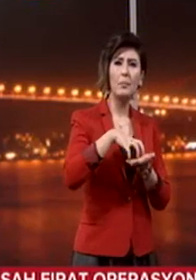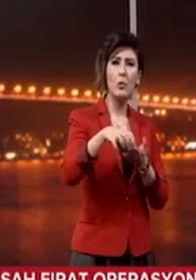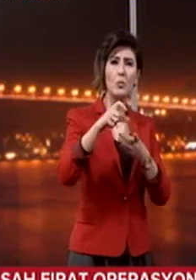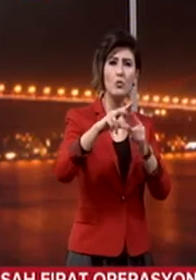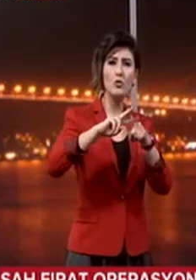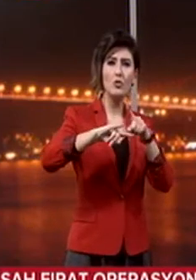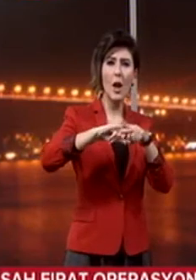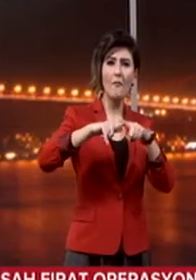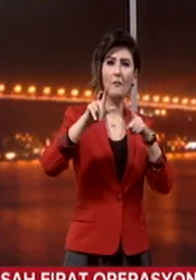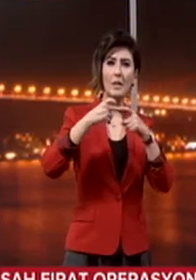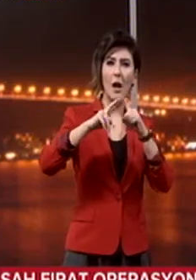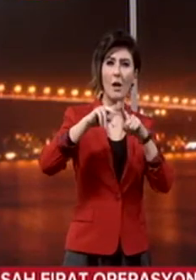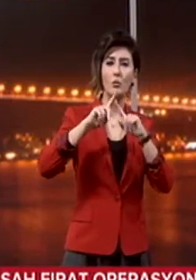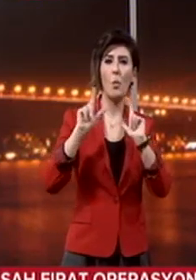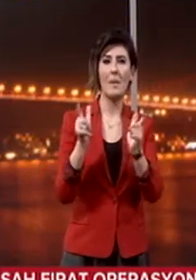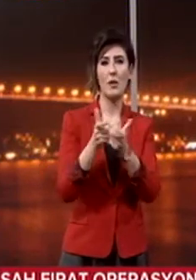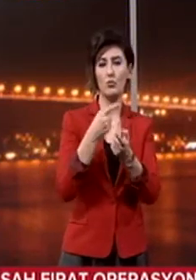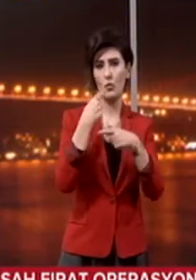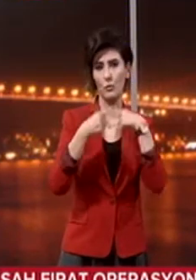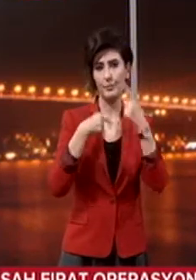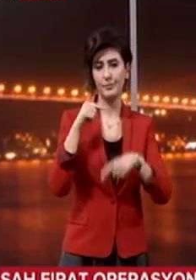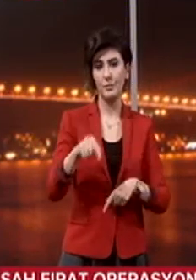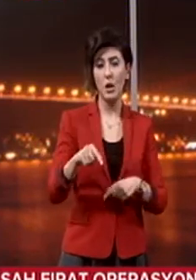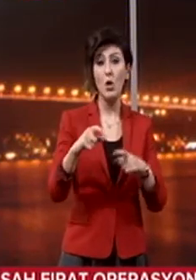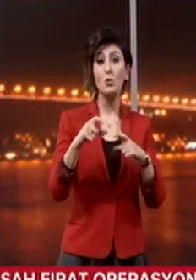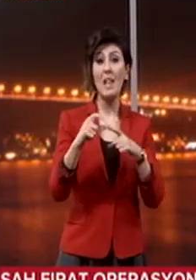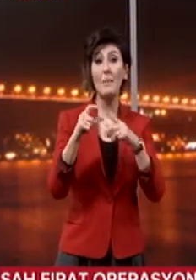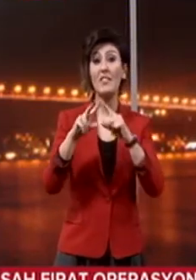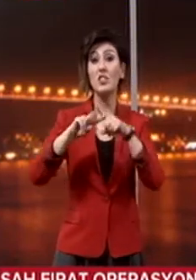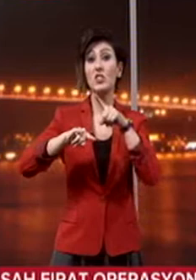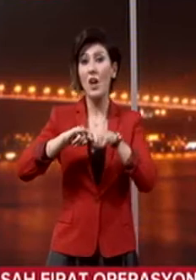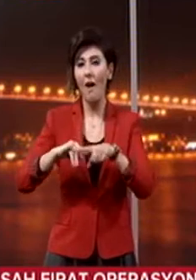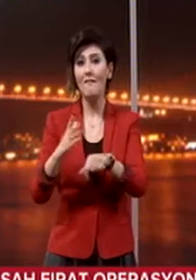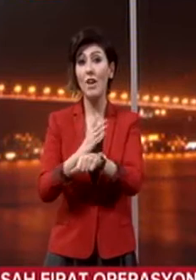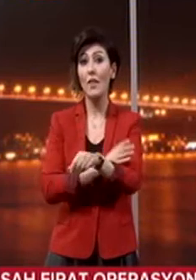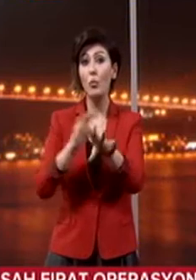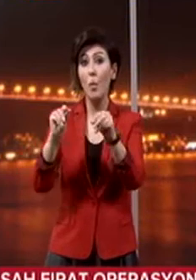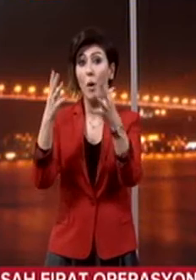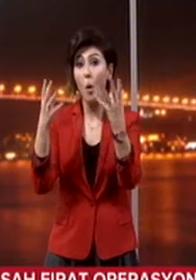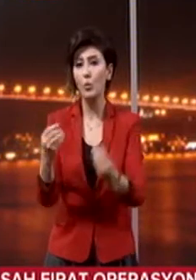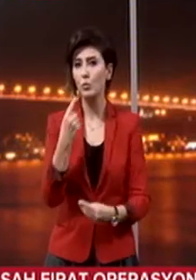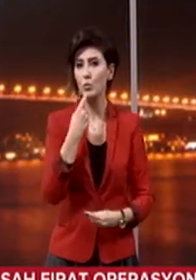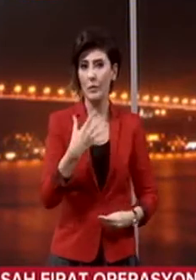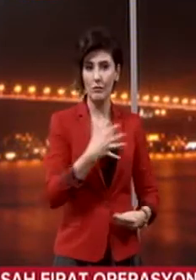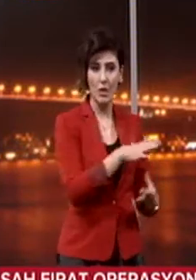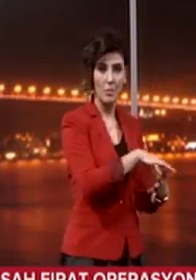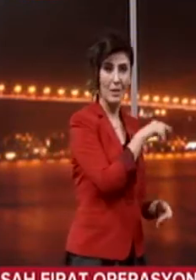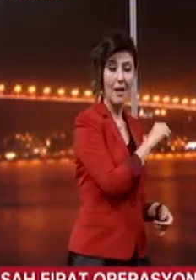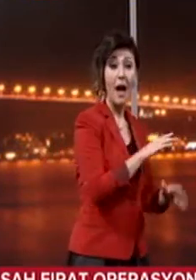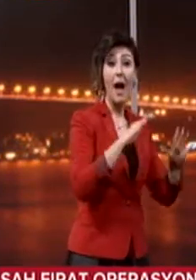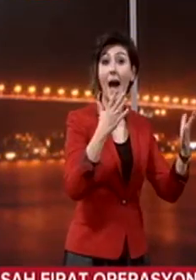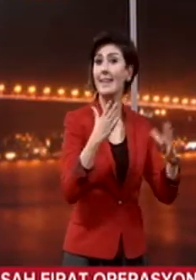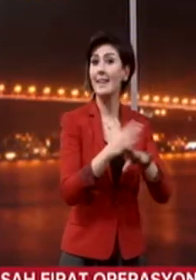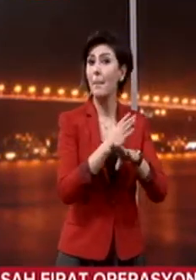bölümü Şah-Fırat operasyonuna ayırdı. Süleyman Şah'ın vatan toprağı olduğunu ifade eden CHP lideri,